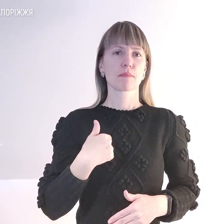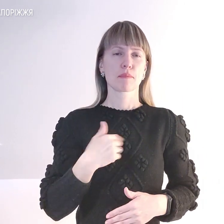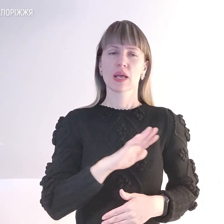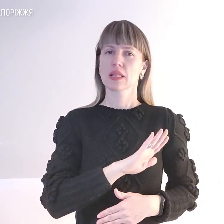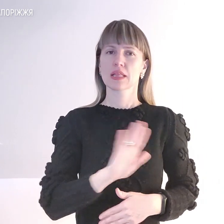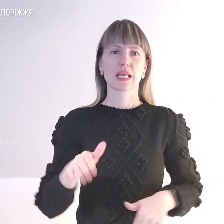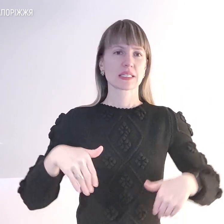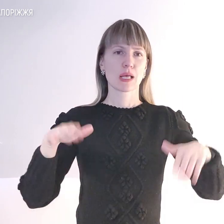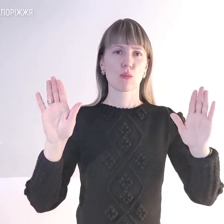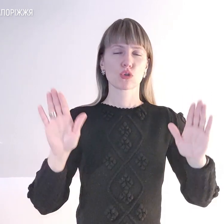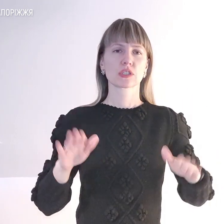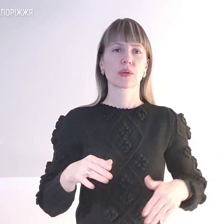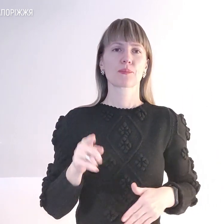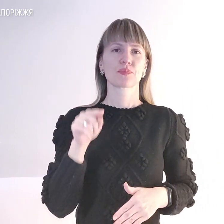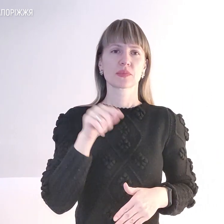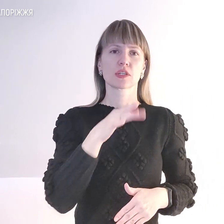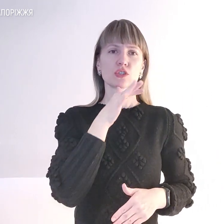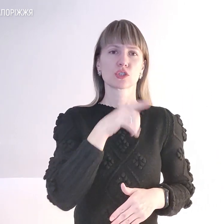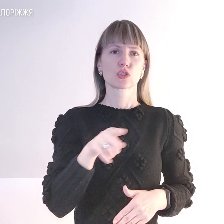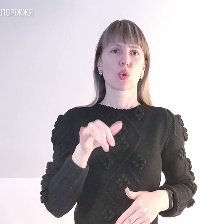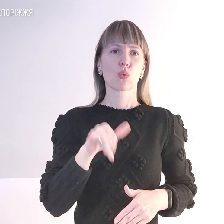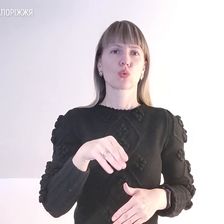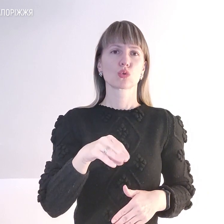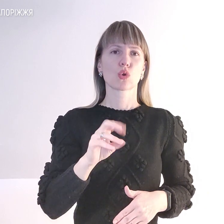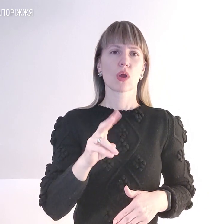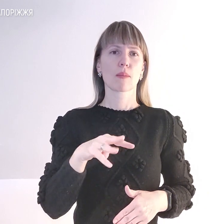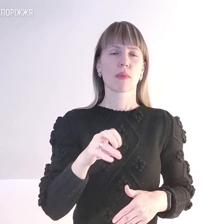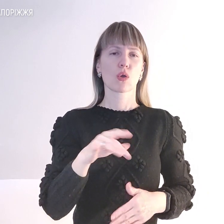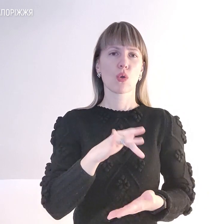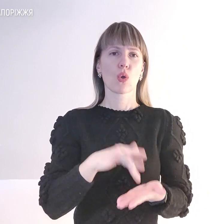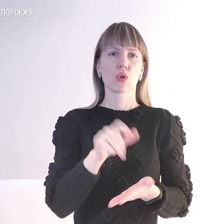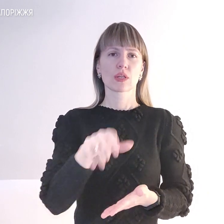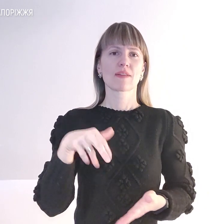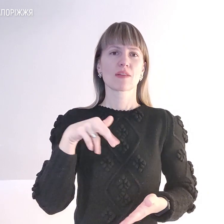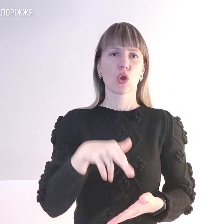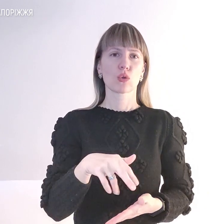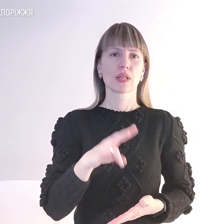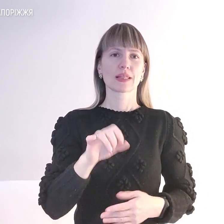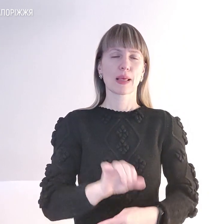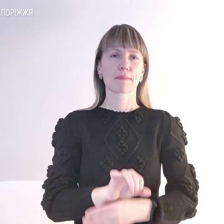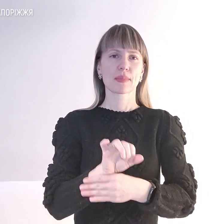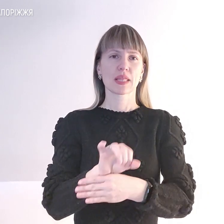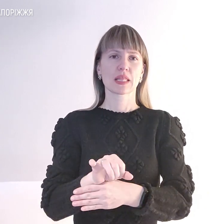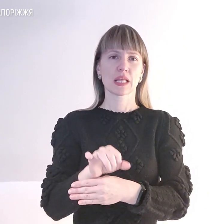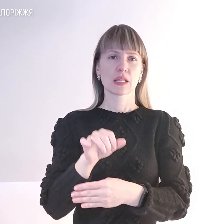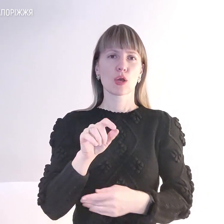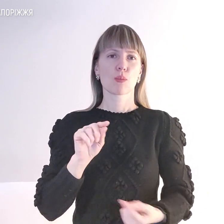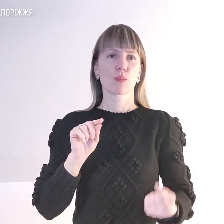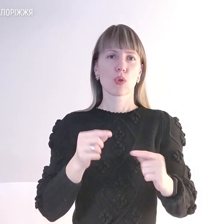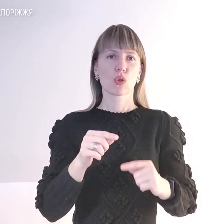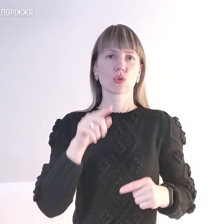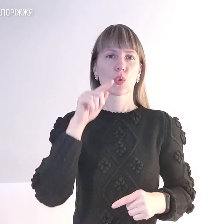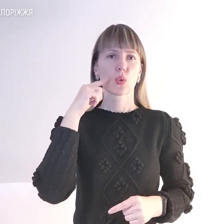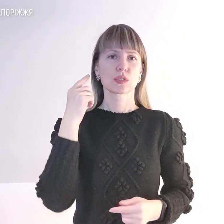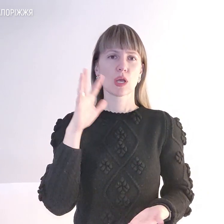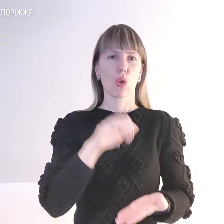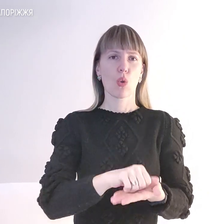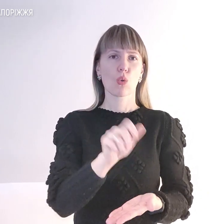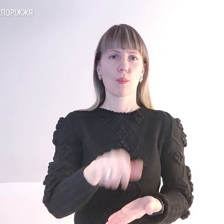здамося. Тим часом у Токмаку містяни виходять на мітинги проти російських окупантів.